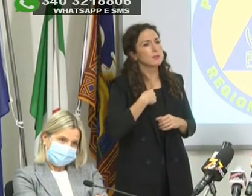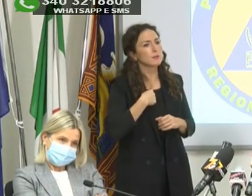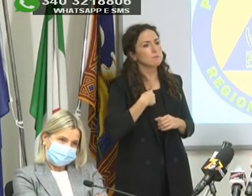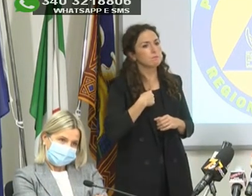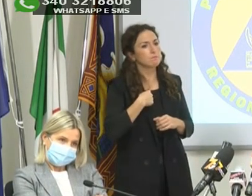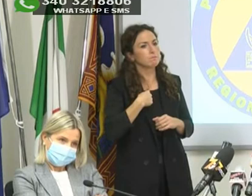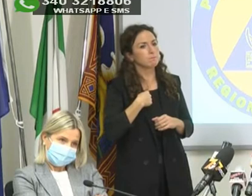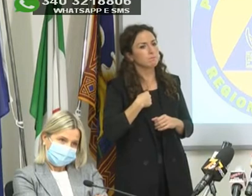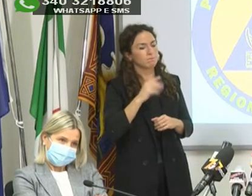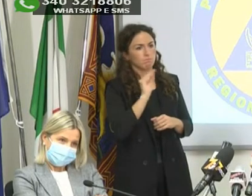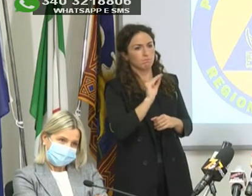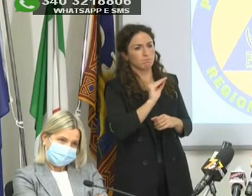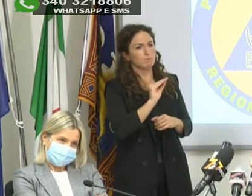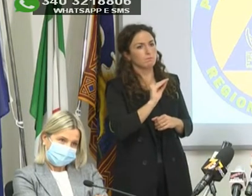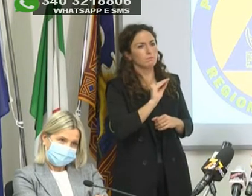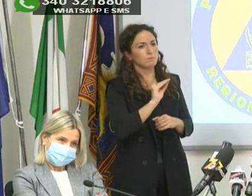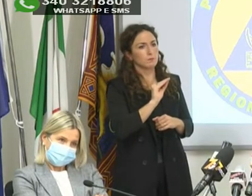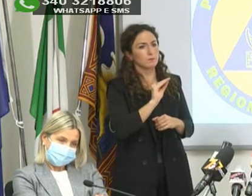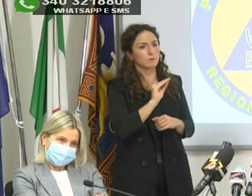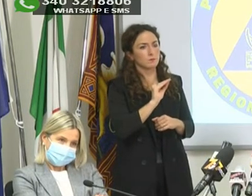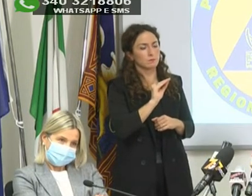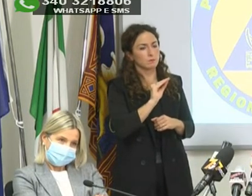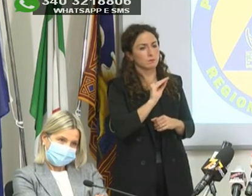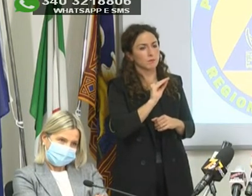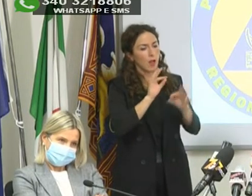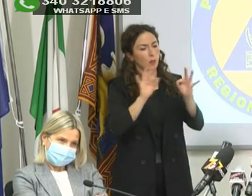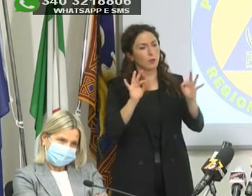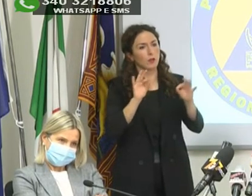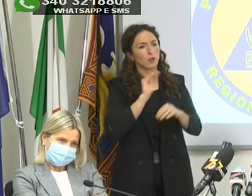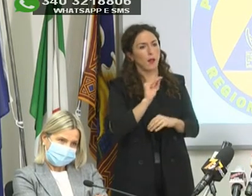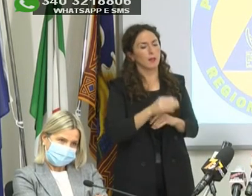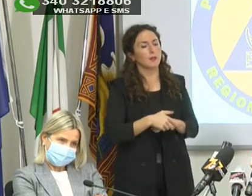ripetere alcune domande che devo farle. Una è di